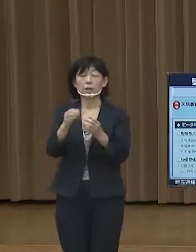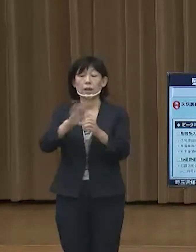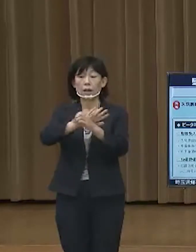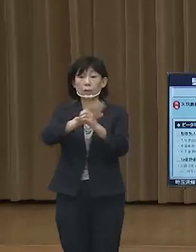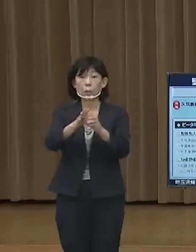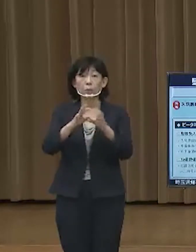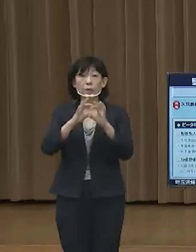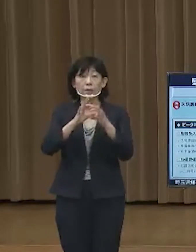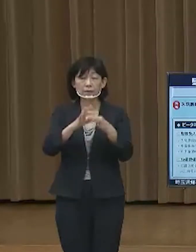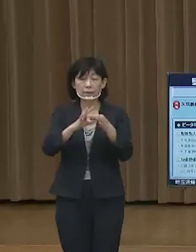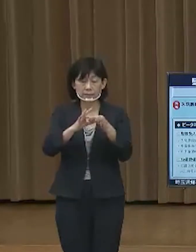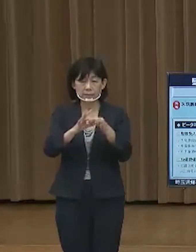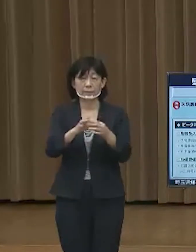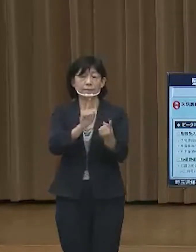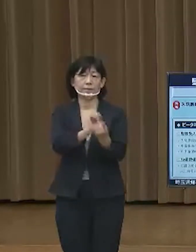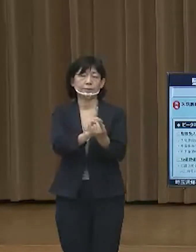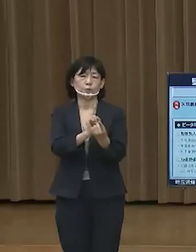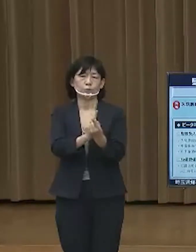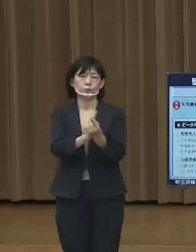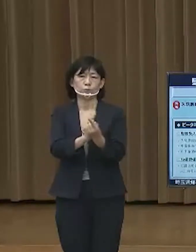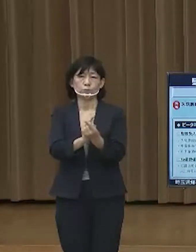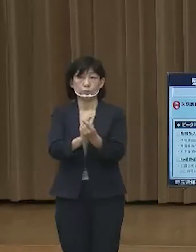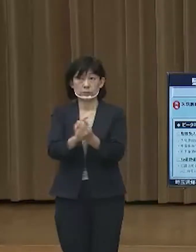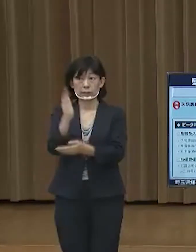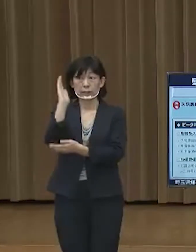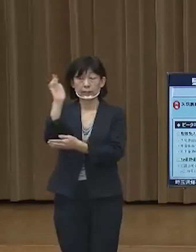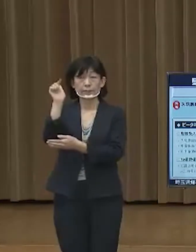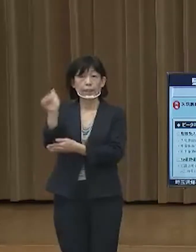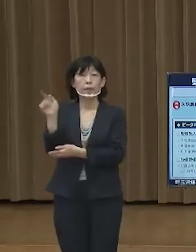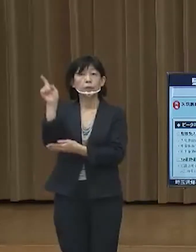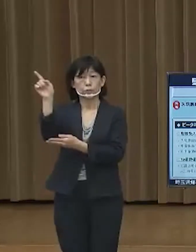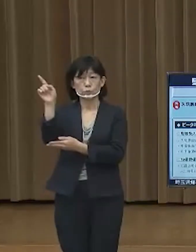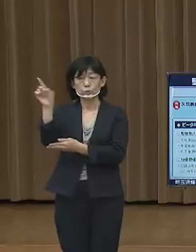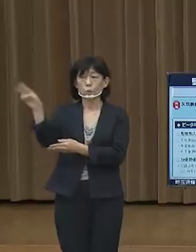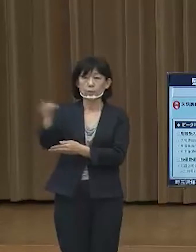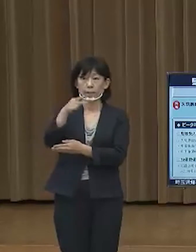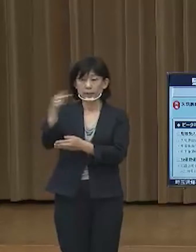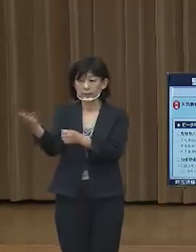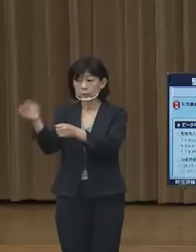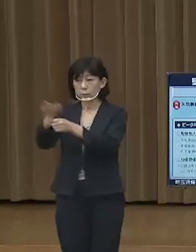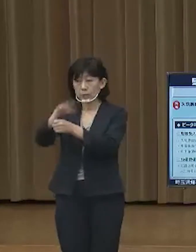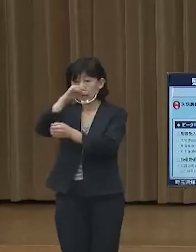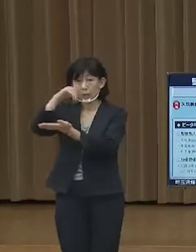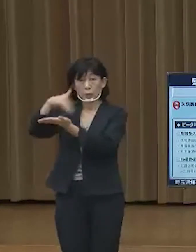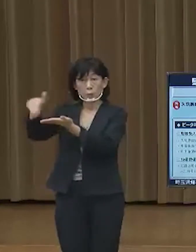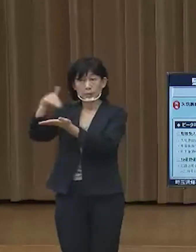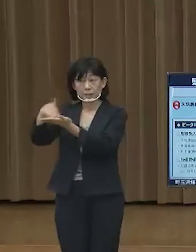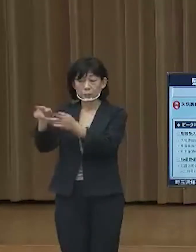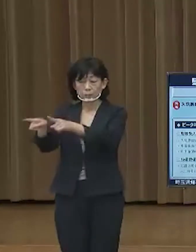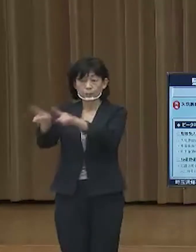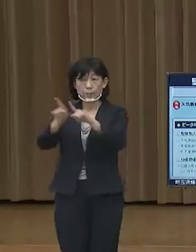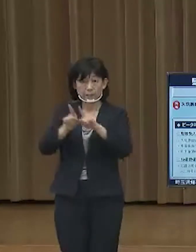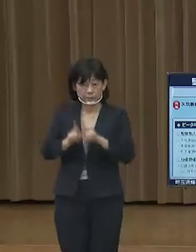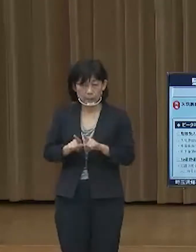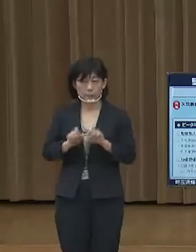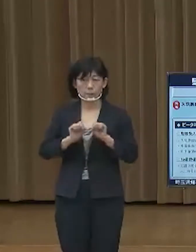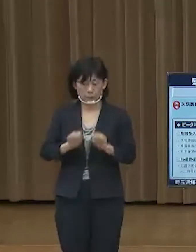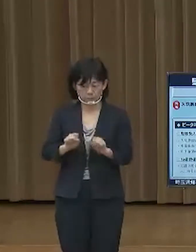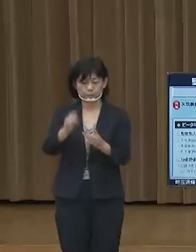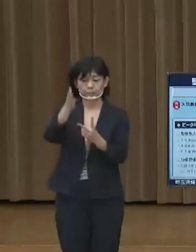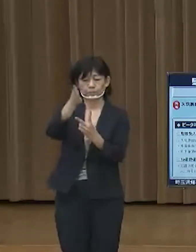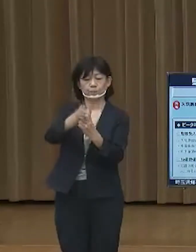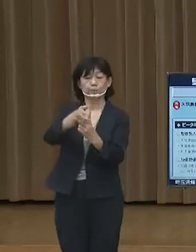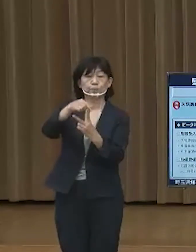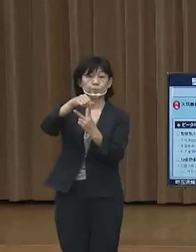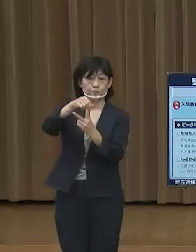ナウイルス感染症対策、特に政府の第二次補正の施策を受けてのもの、これが塊として1つ。